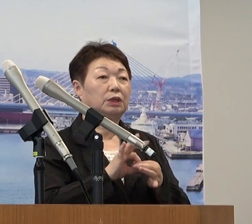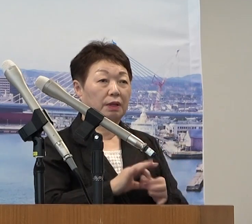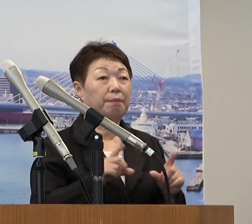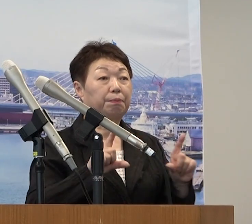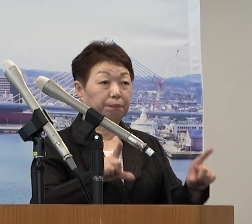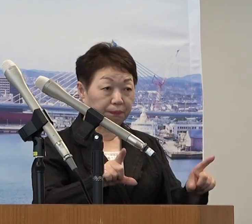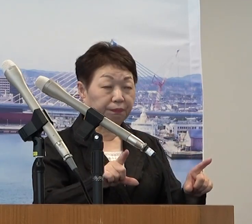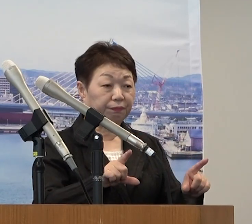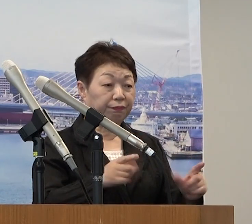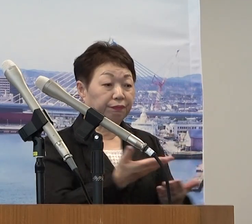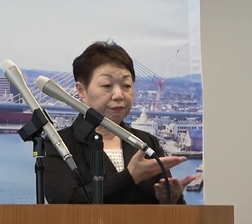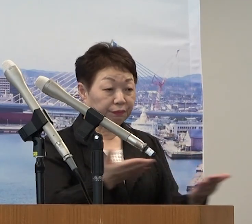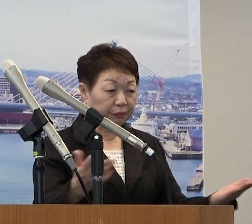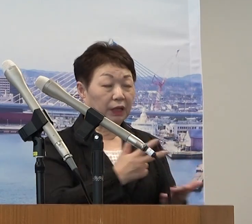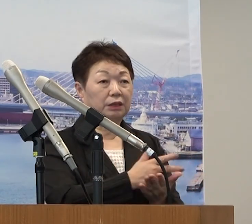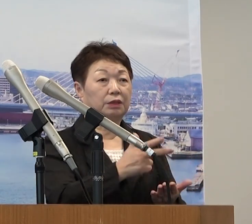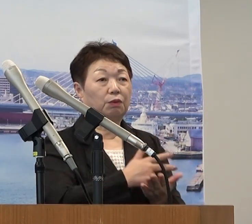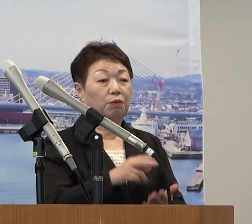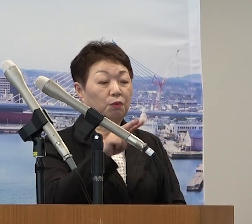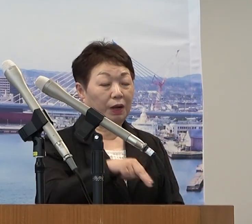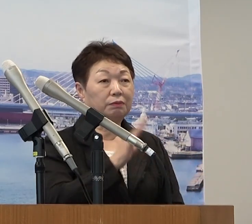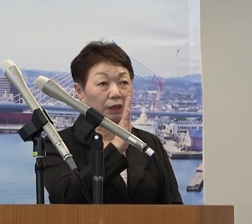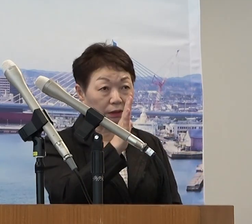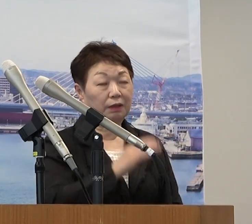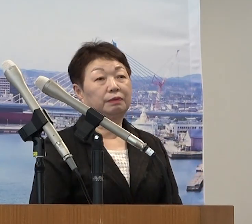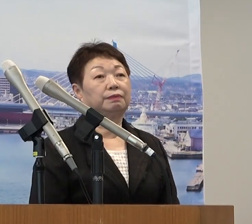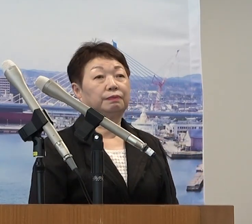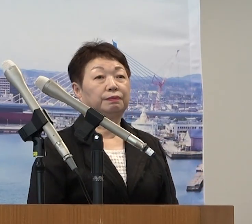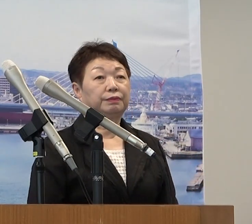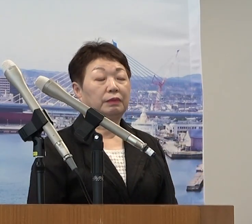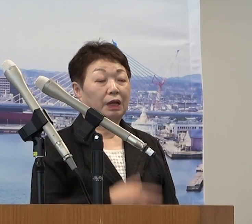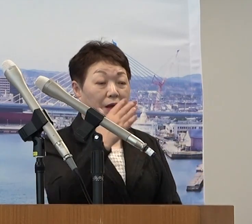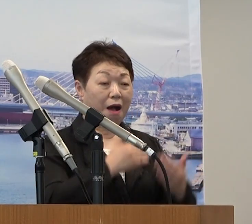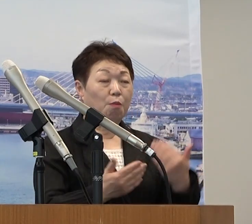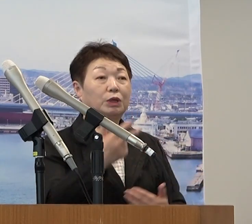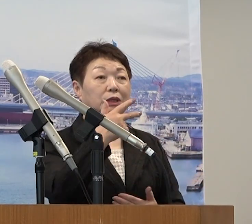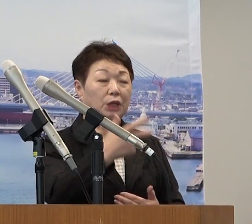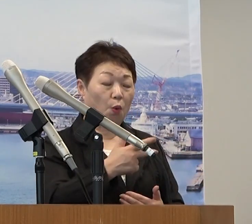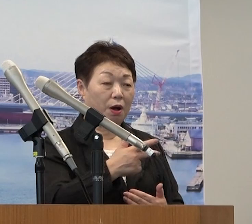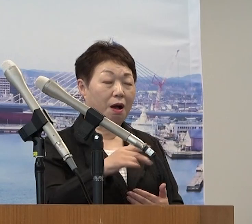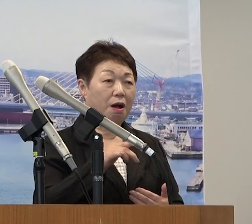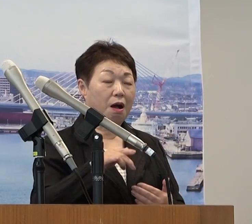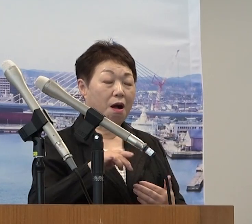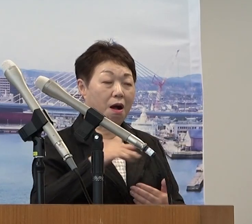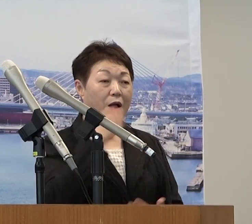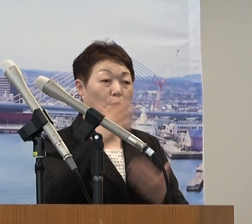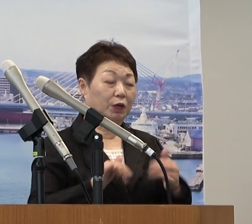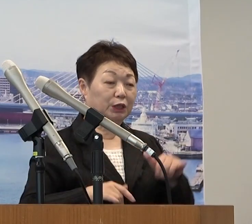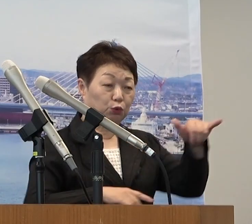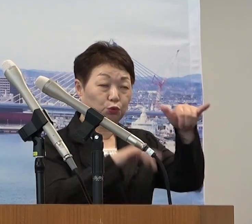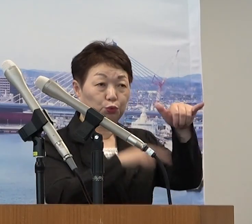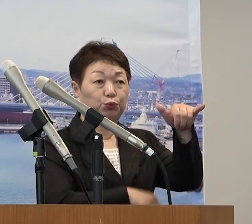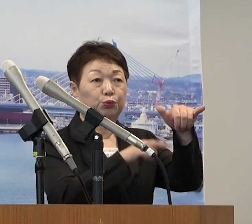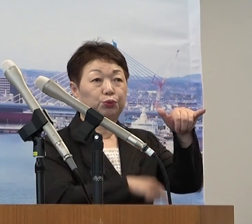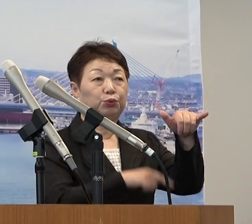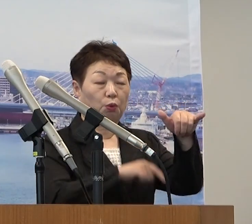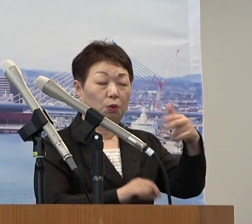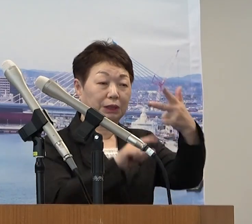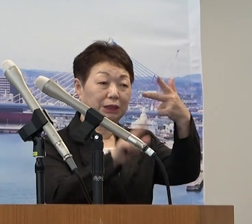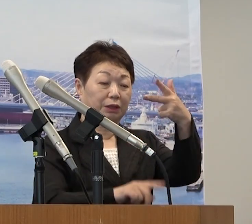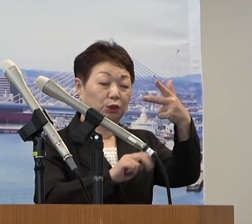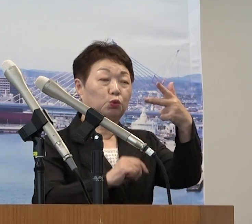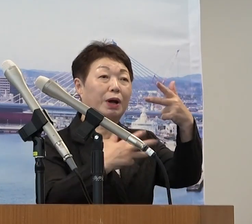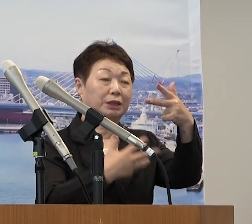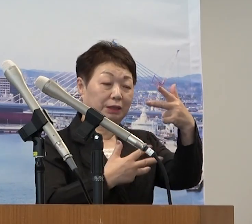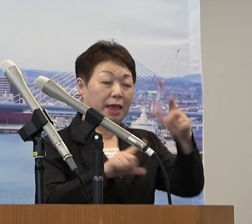元の配布資料をご覧ください。本市では青森空襲のあった7月28日を